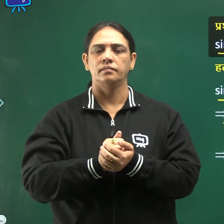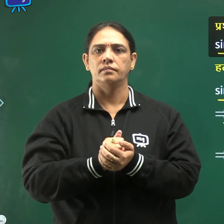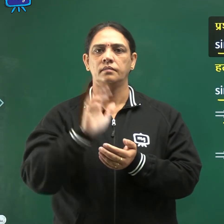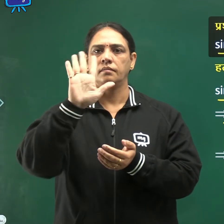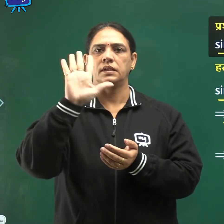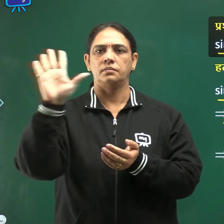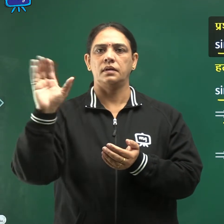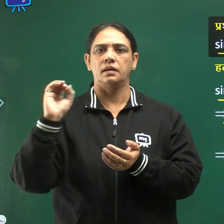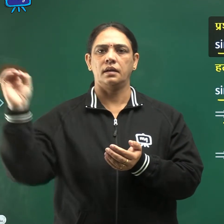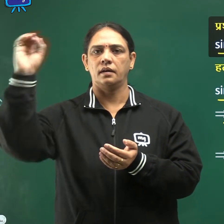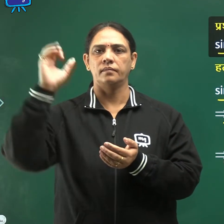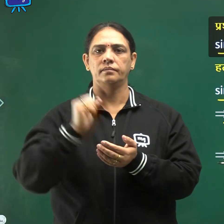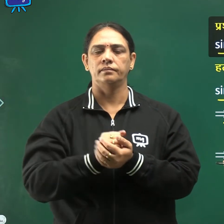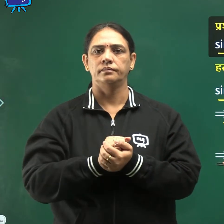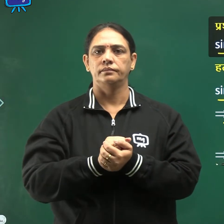55 डिग्री